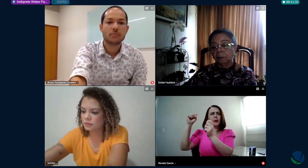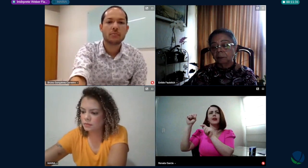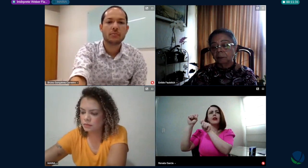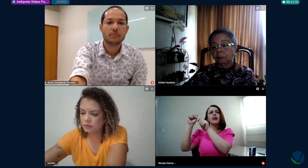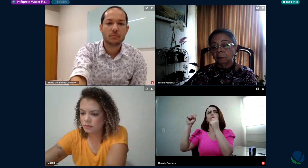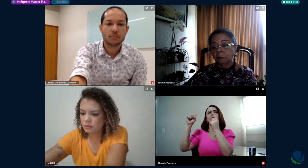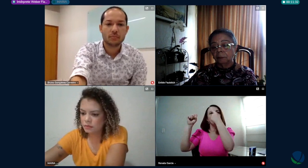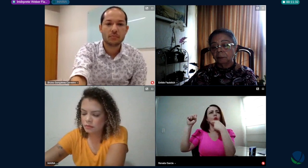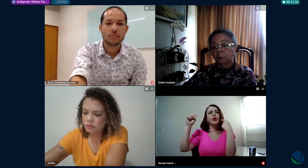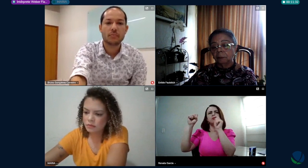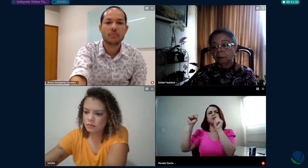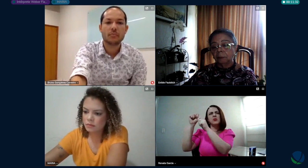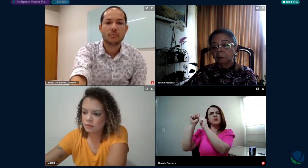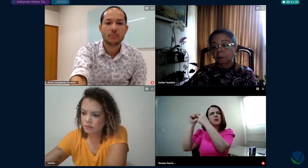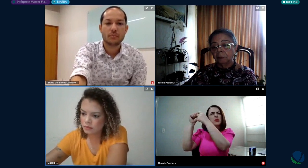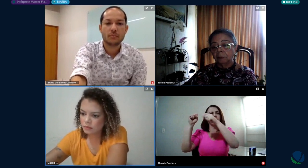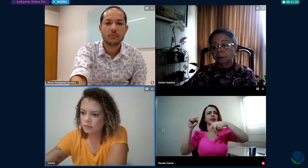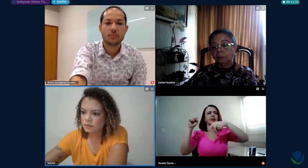corpo humano.